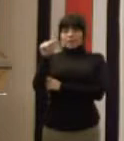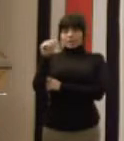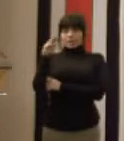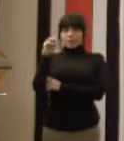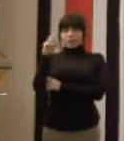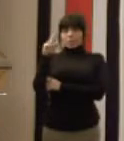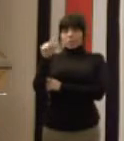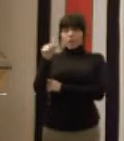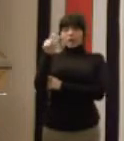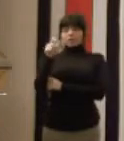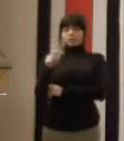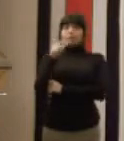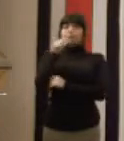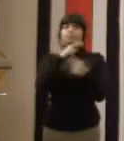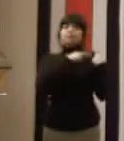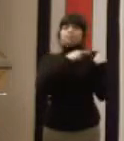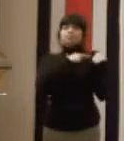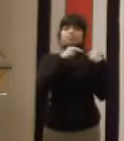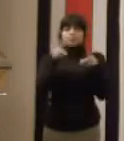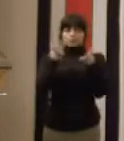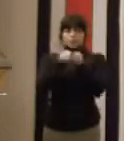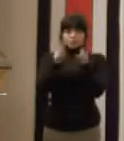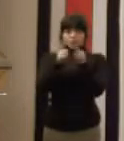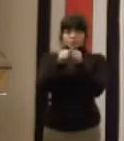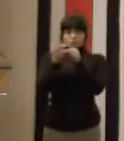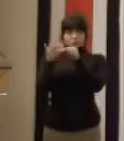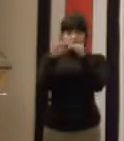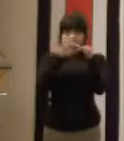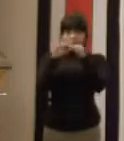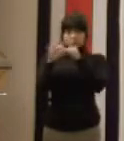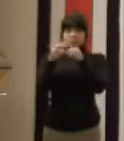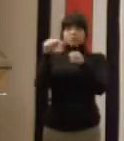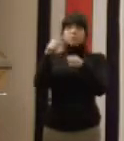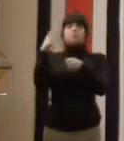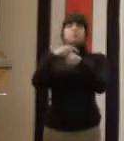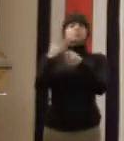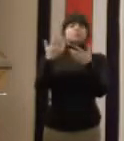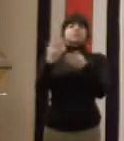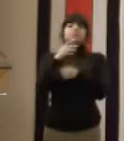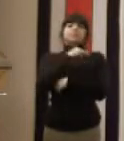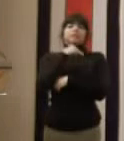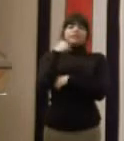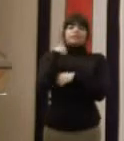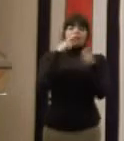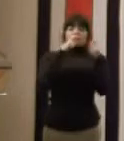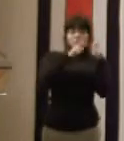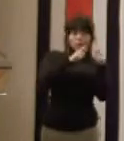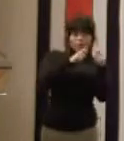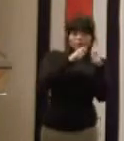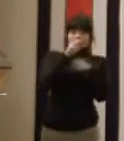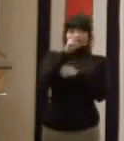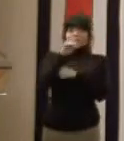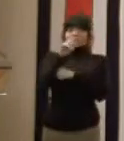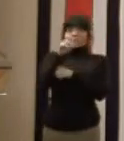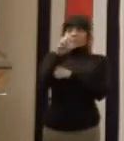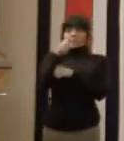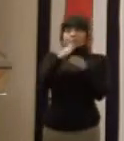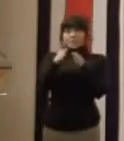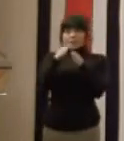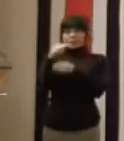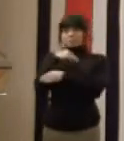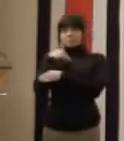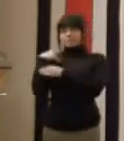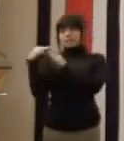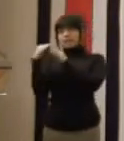Escalante, quien preside esta comisión de enlace, donde participa el Ministerio de Educación, el Mideplan, el Ministerio